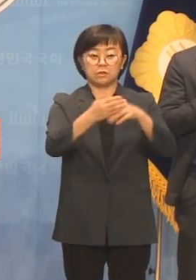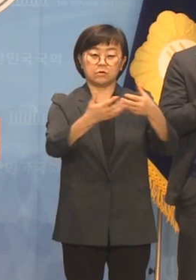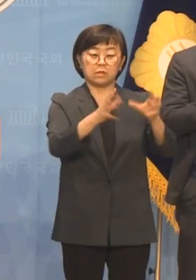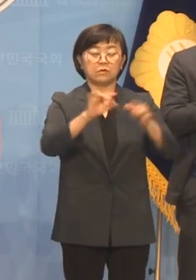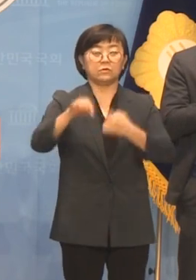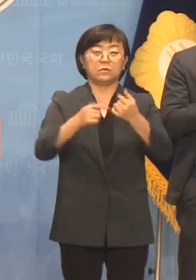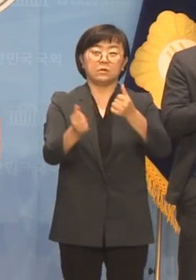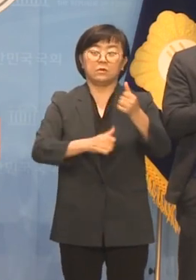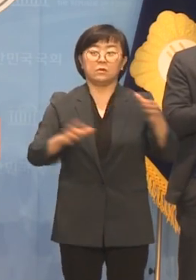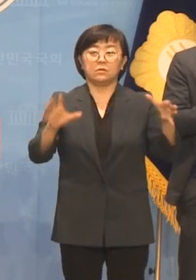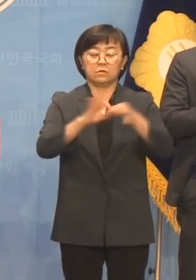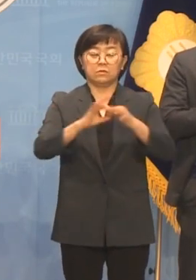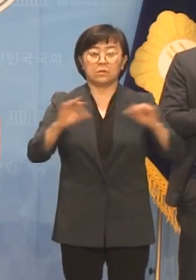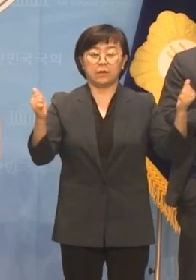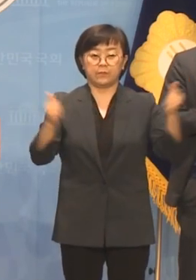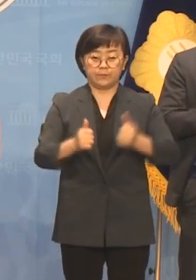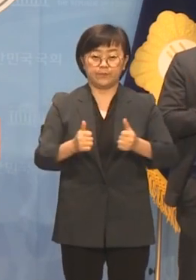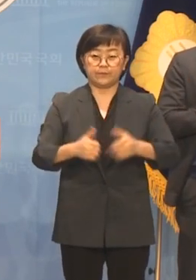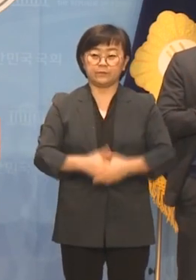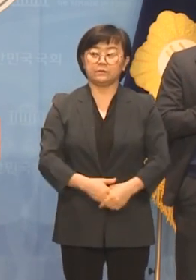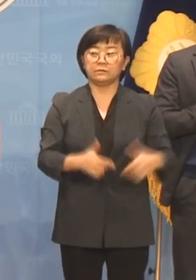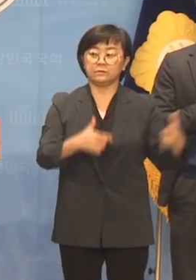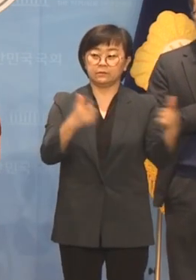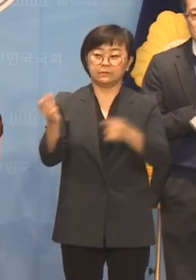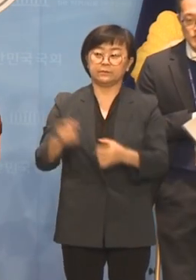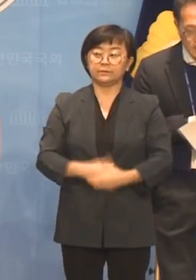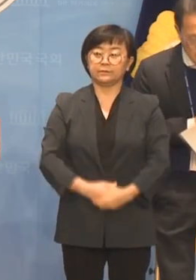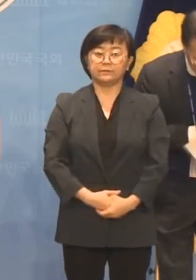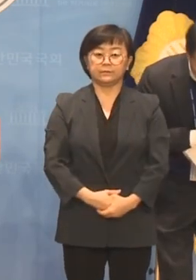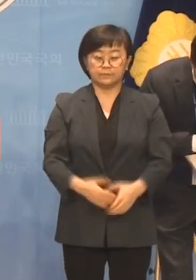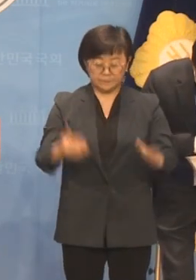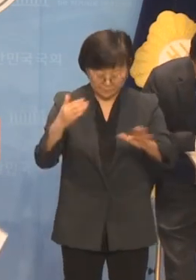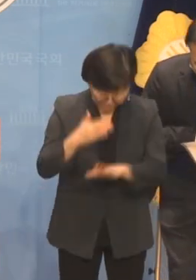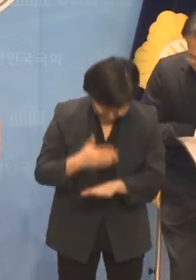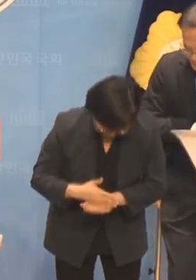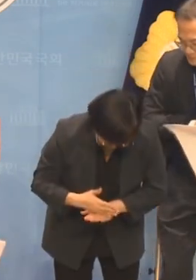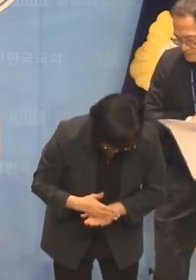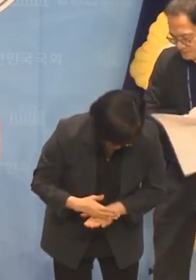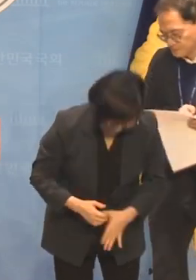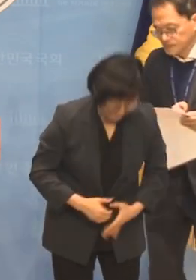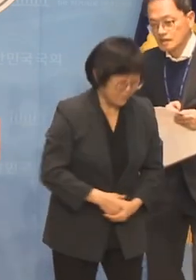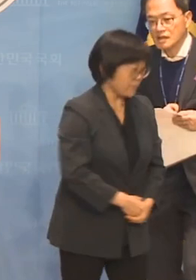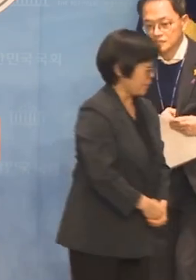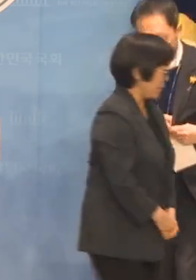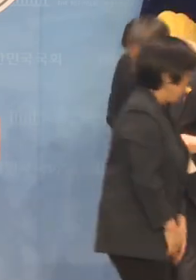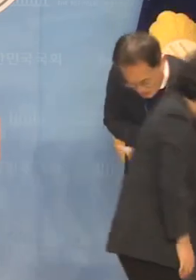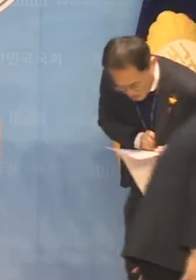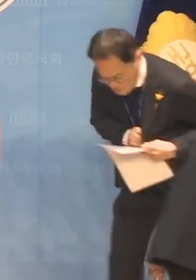더불어민주당 운영위원회 소속 국회의원. 마치겠습니다.